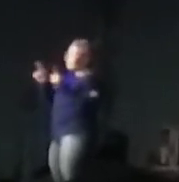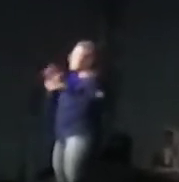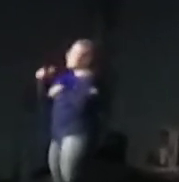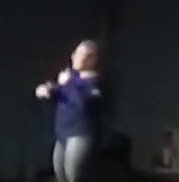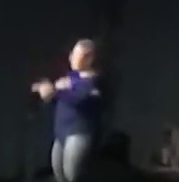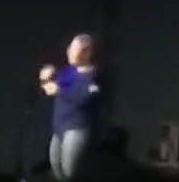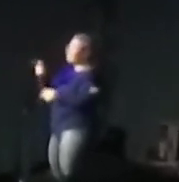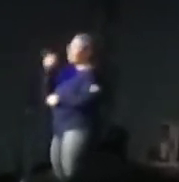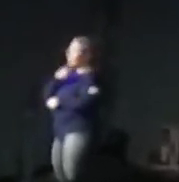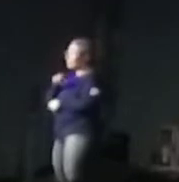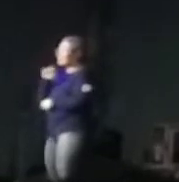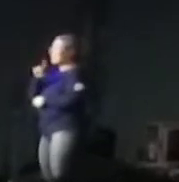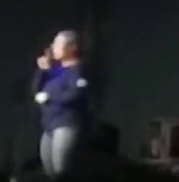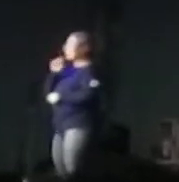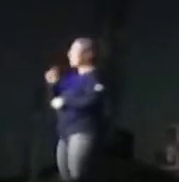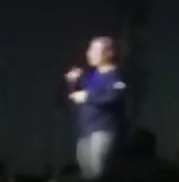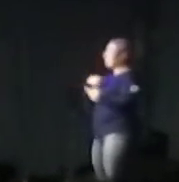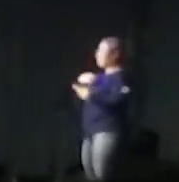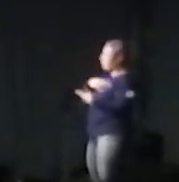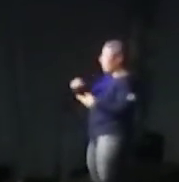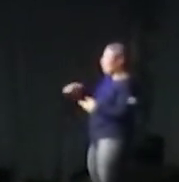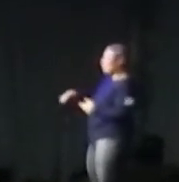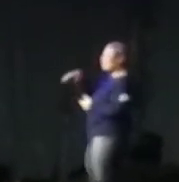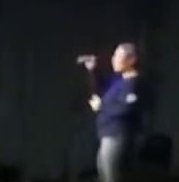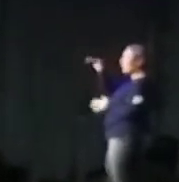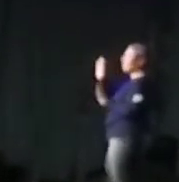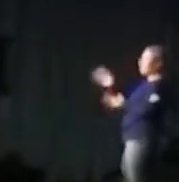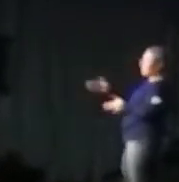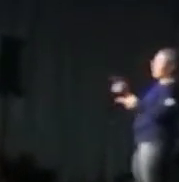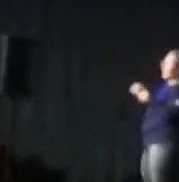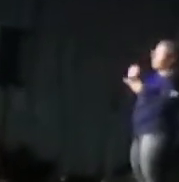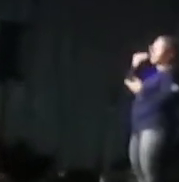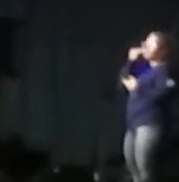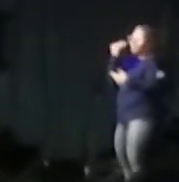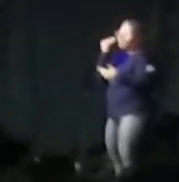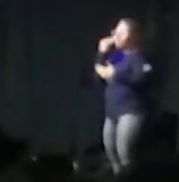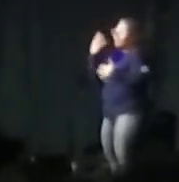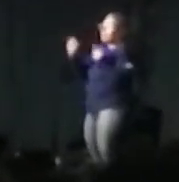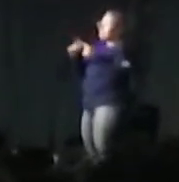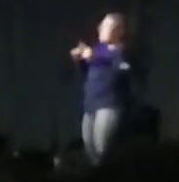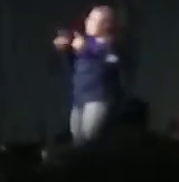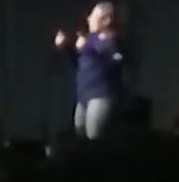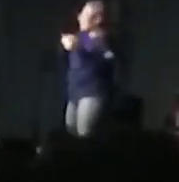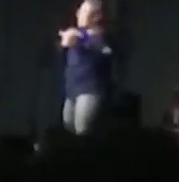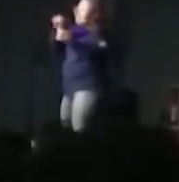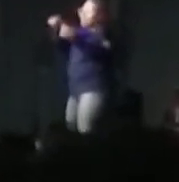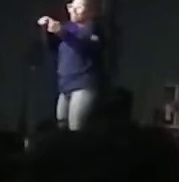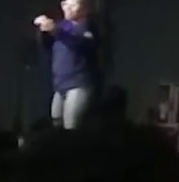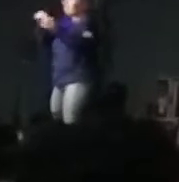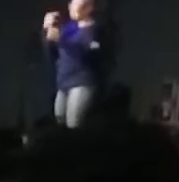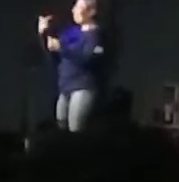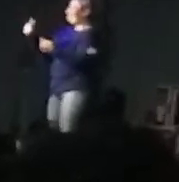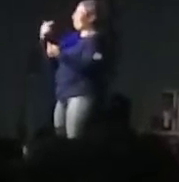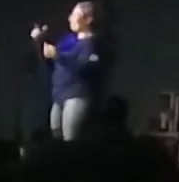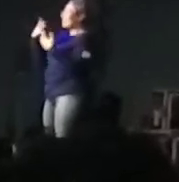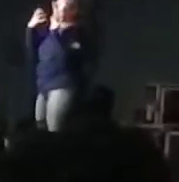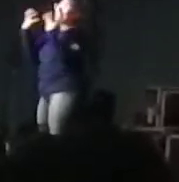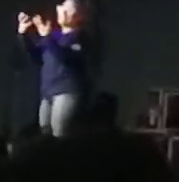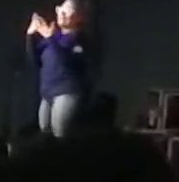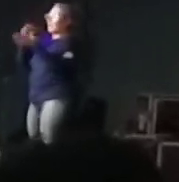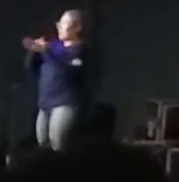que eu ia conseguir? Meus filhos já estavam maiores, então eu fui experimentar. Mas eu não tinha um objetivo. Ah, eu